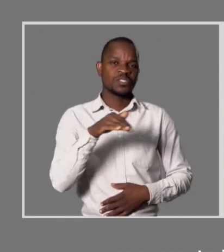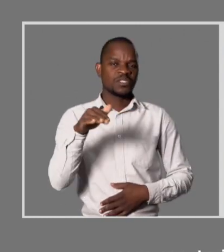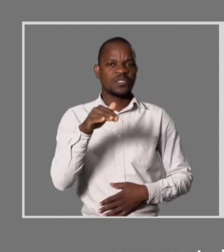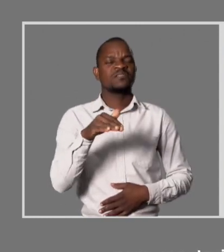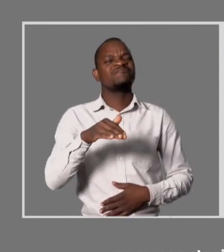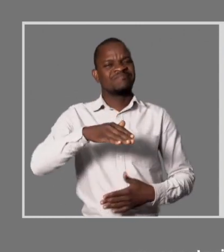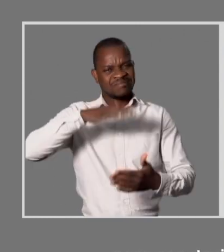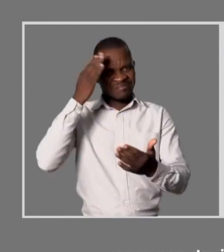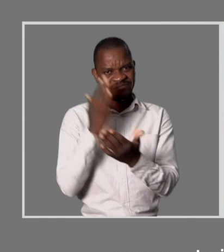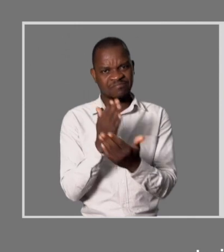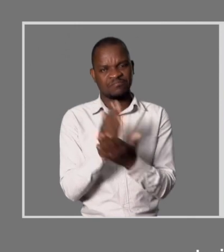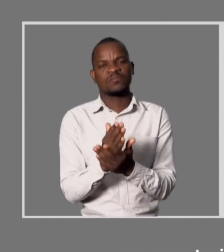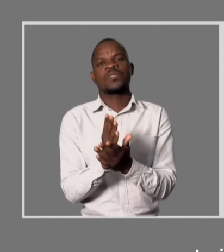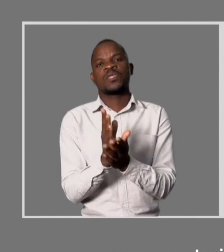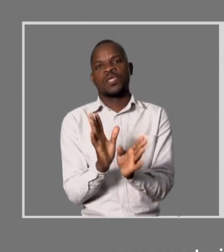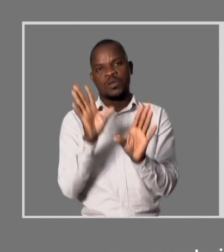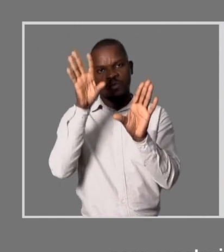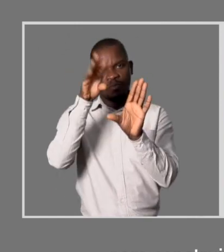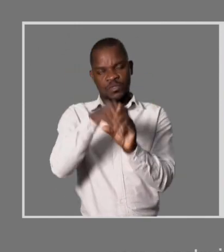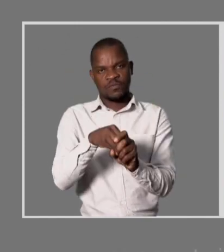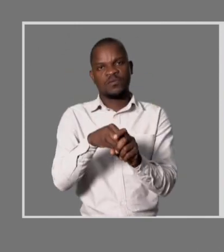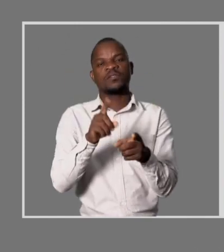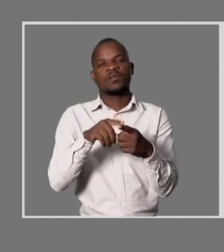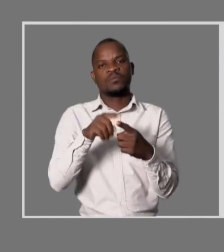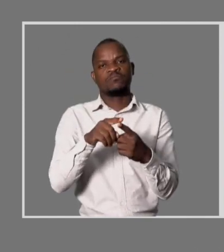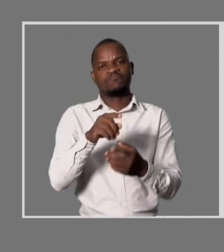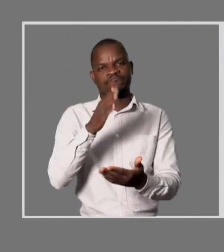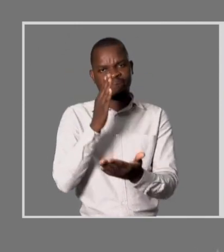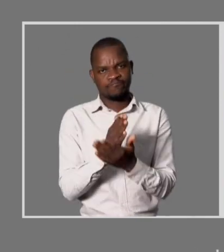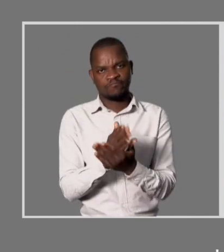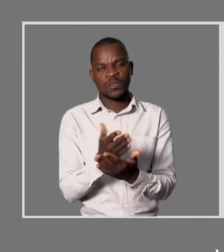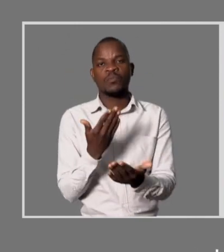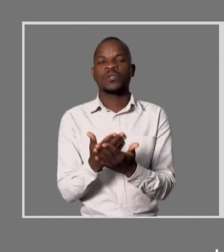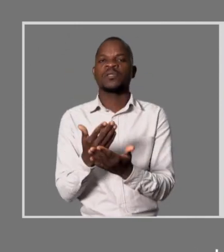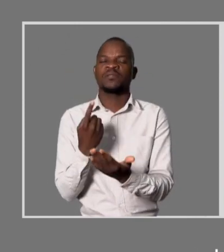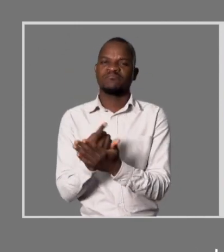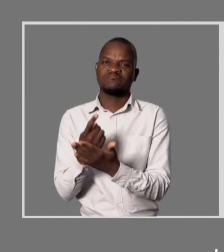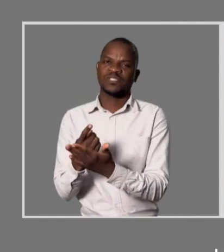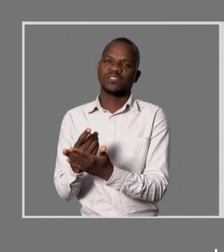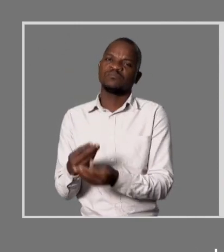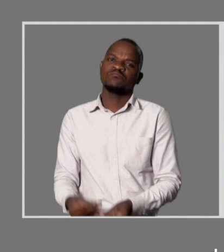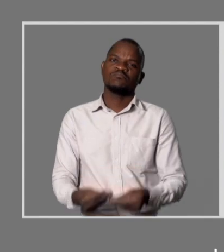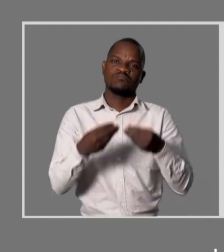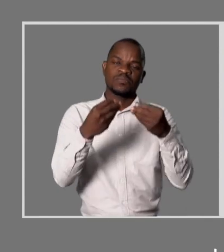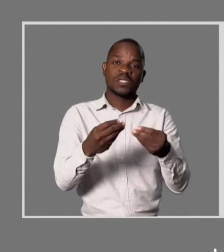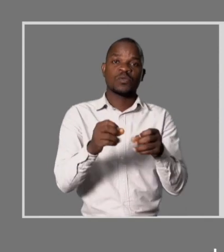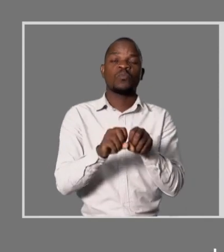cada vez mais justa, dando oportunidade a todos